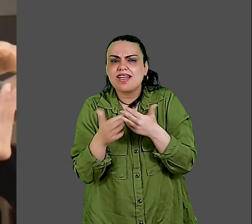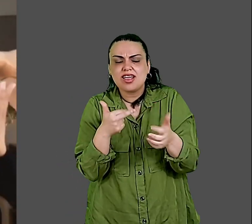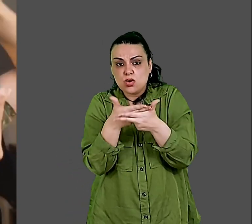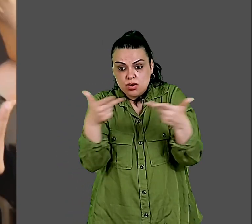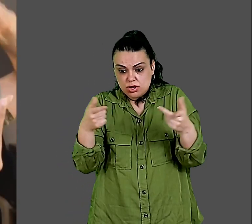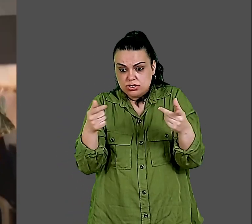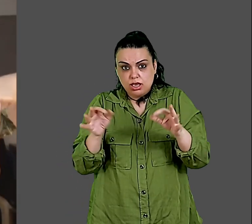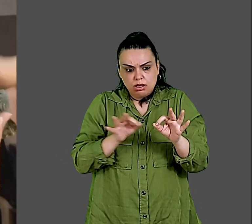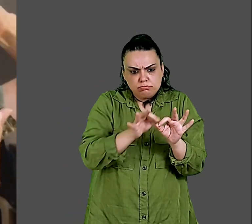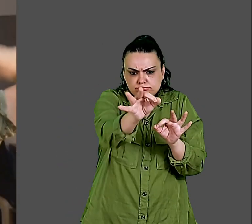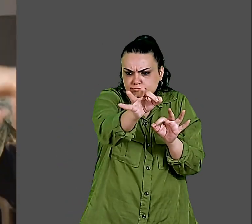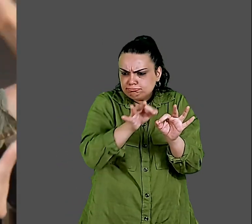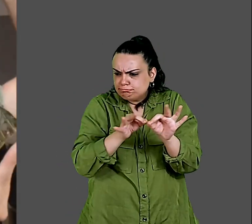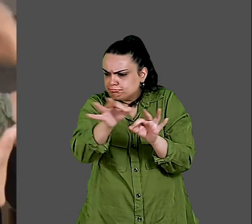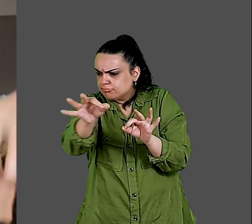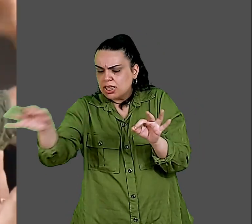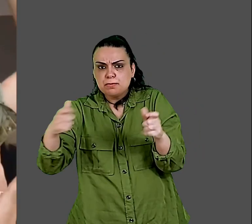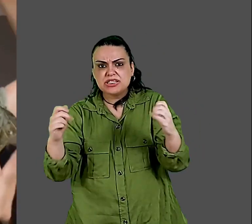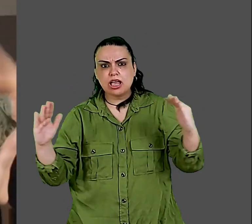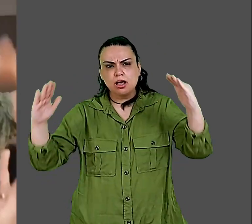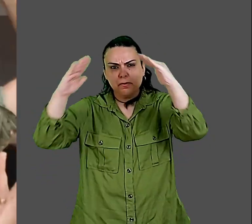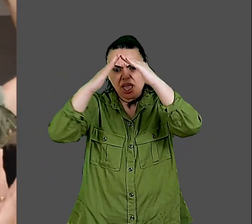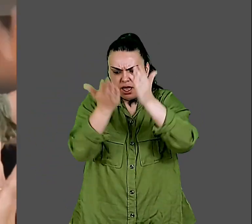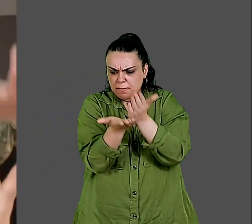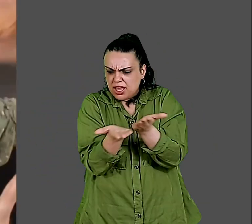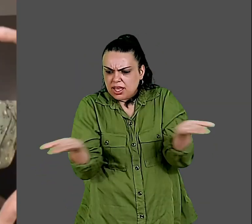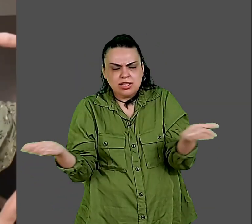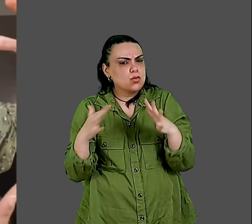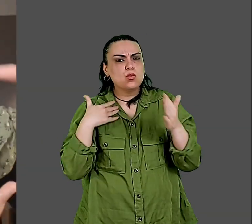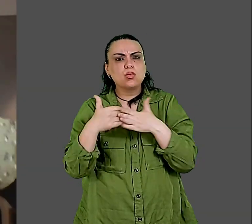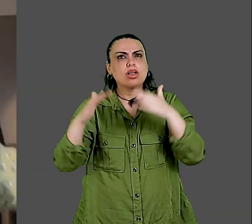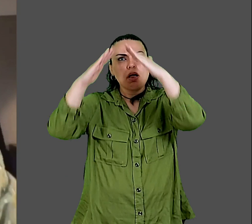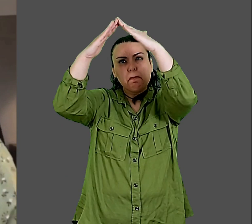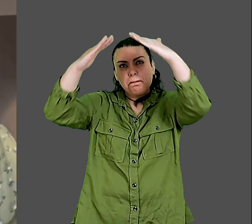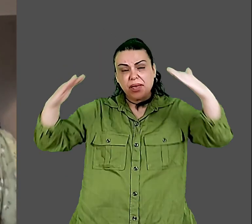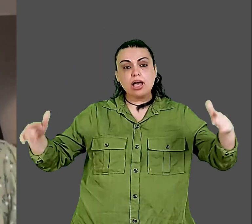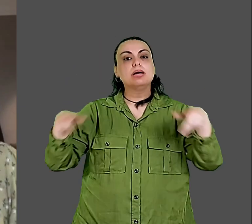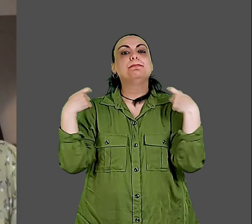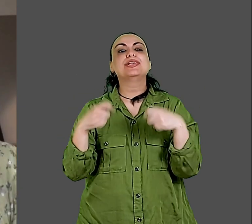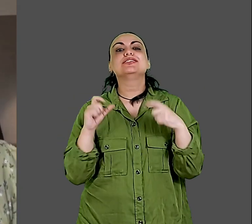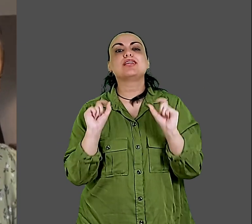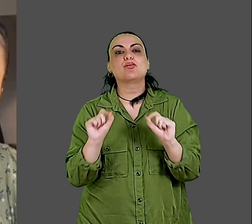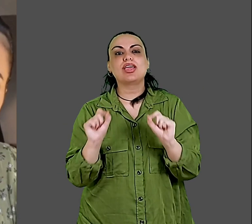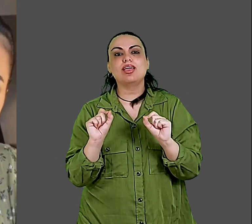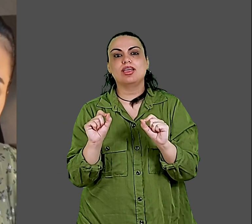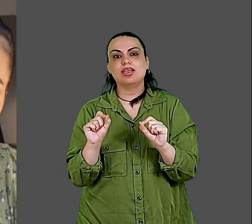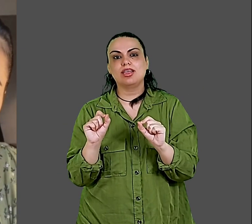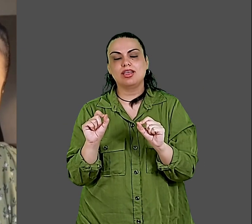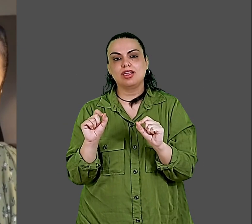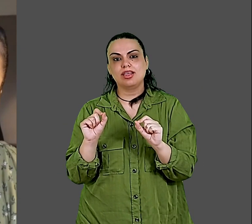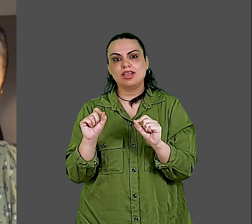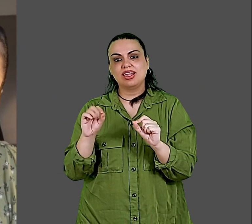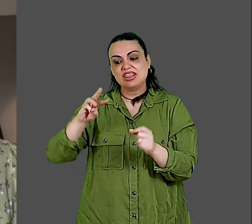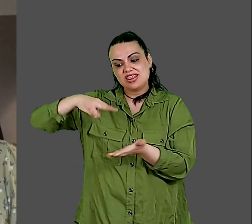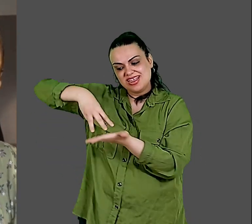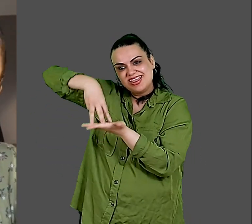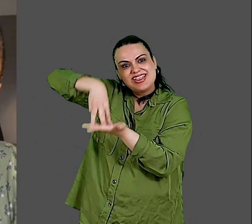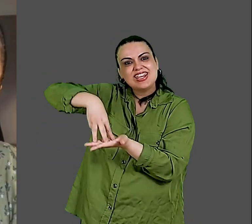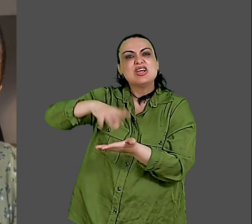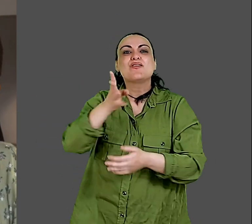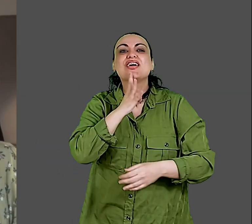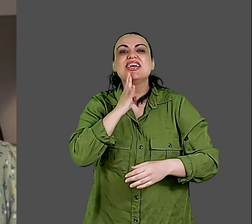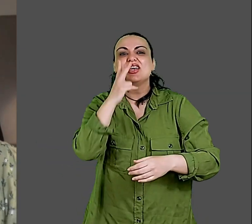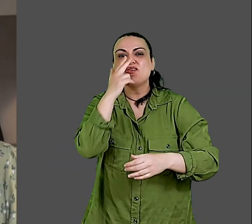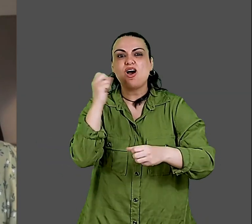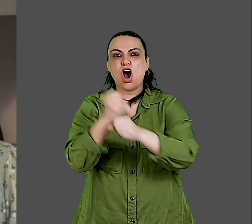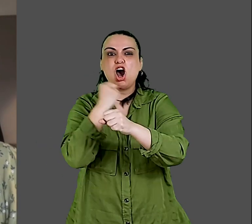plataforma que depende de cobertura, laje, tenda, telhado, seja o que for, precisa ter o que a gente chama de perna de 3. Sabe essas ripas que